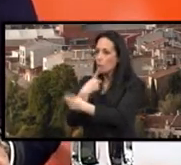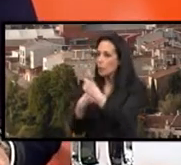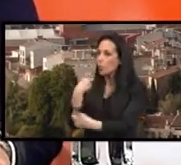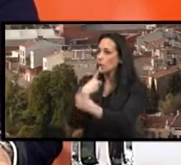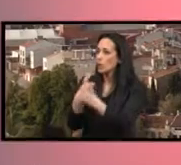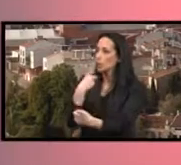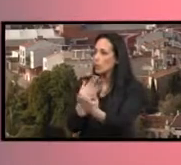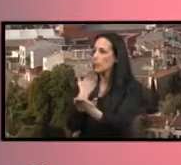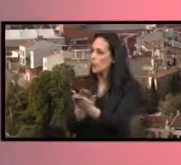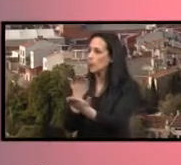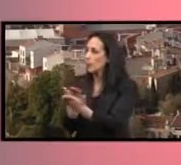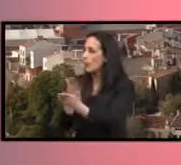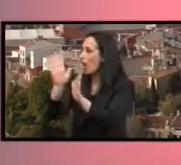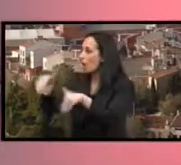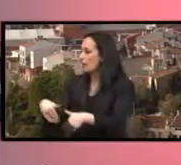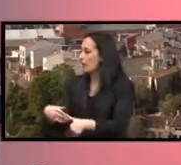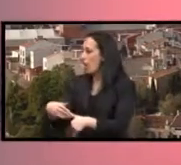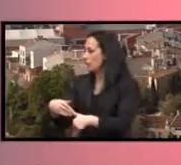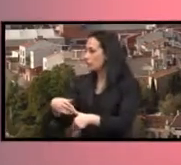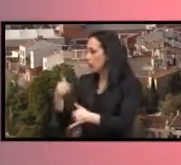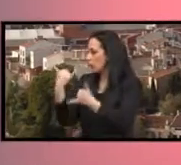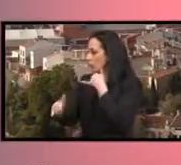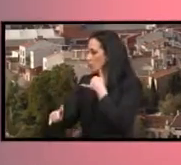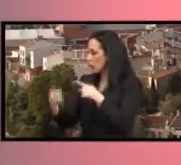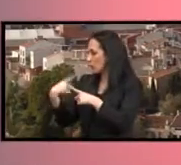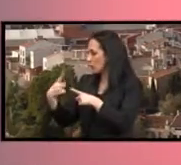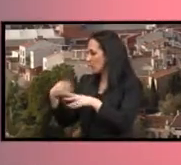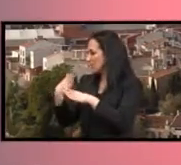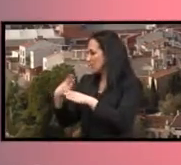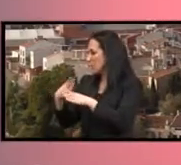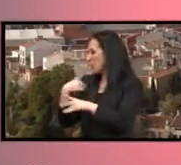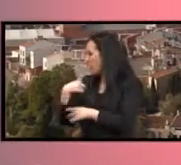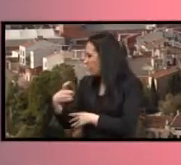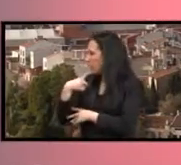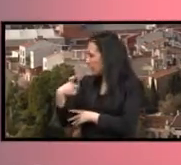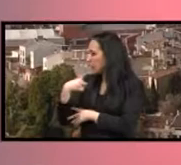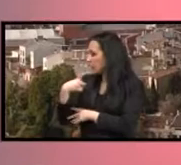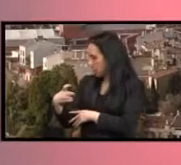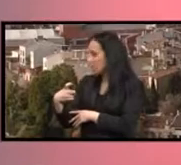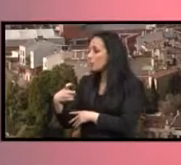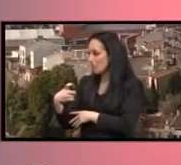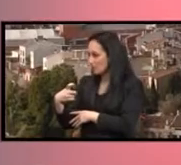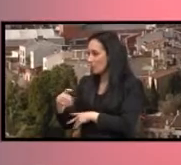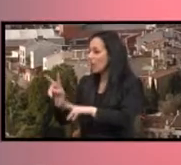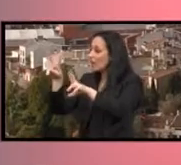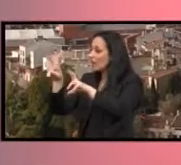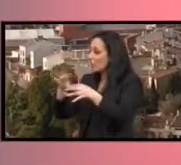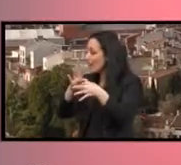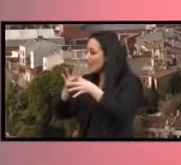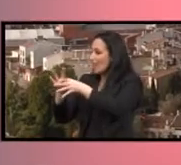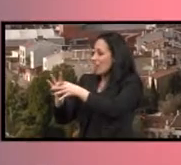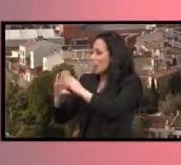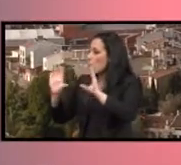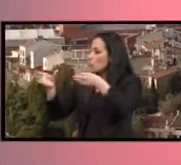que facilitats. Clar. Vosaltres creieu, ara parlant de la comunitat, de veïns, que la societat està preparada per la